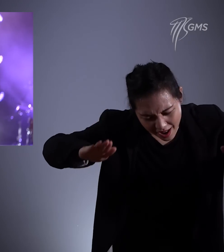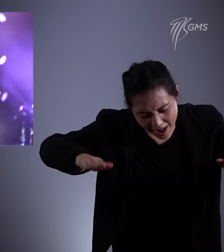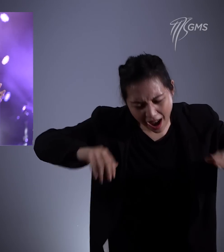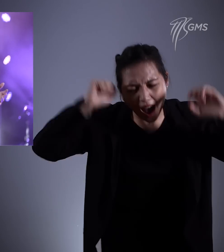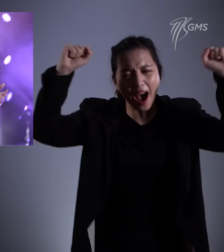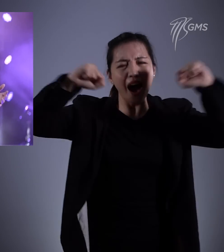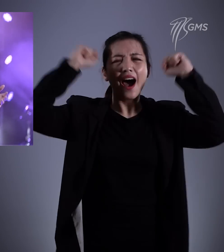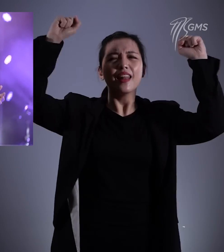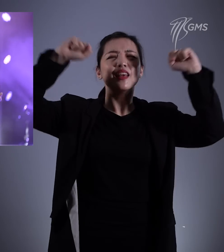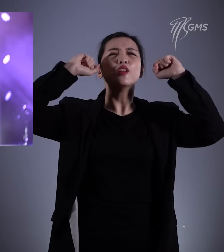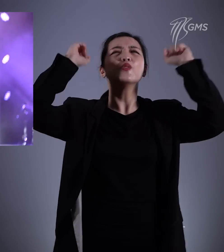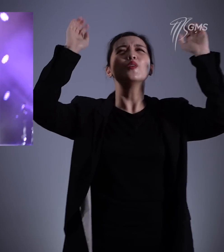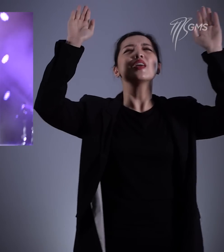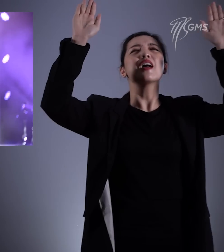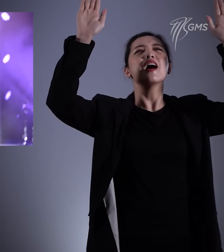Haleluya,